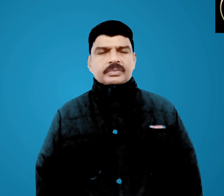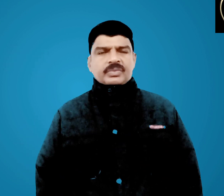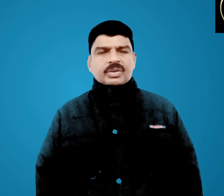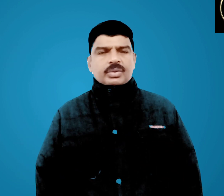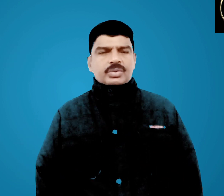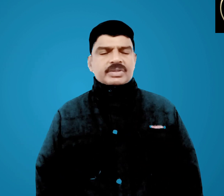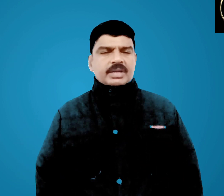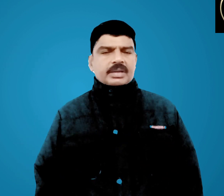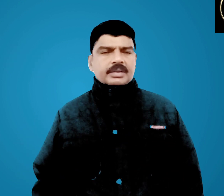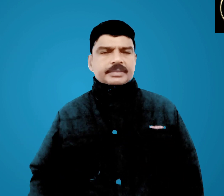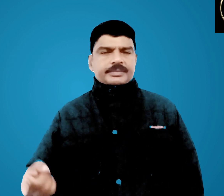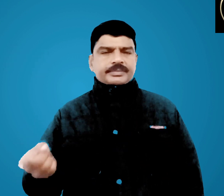रोजाना